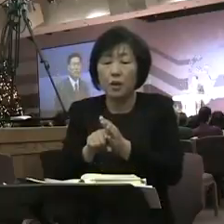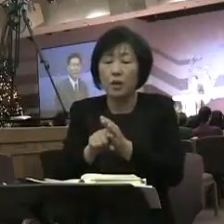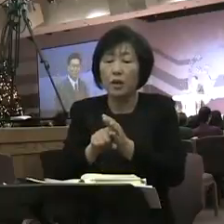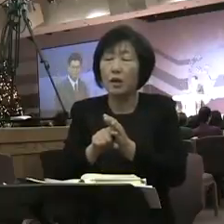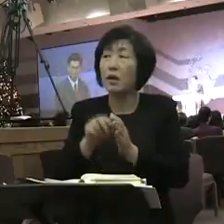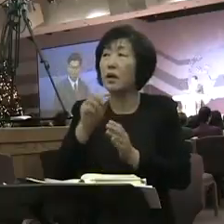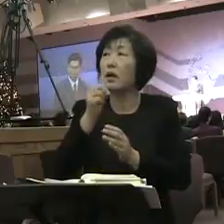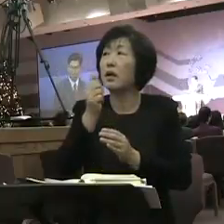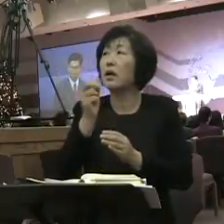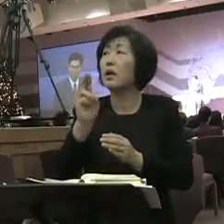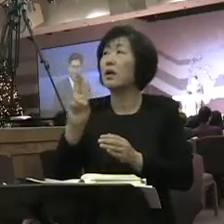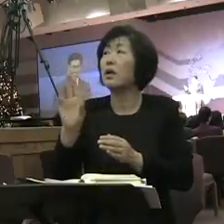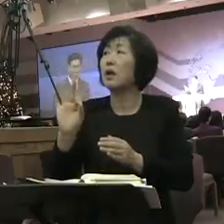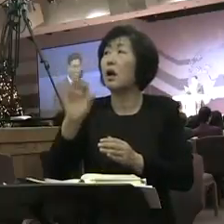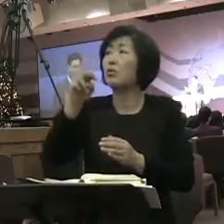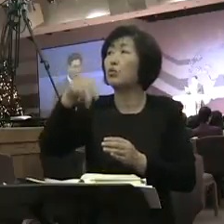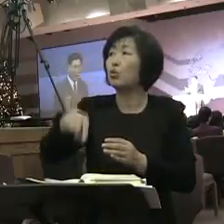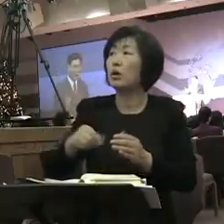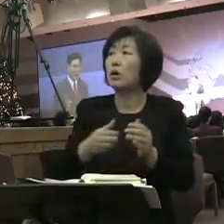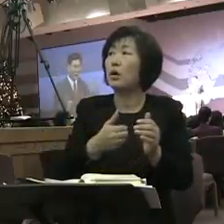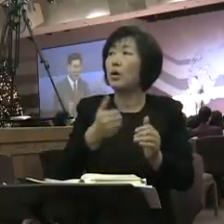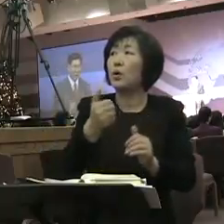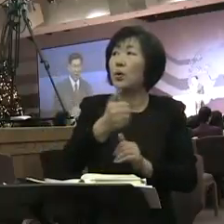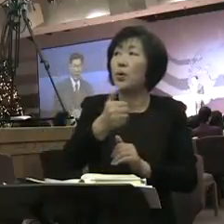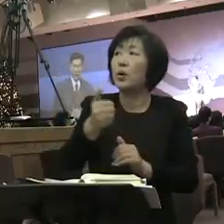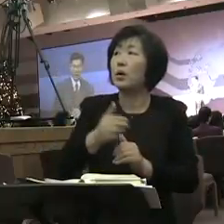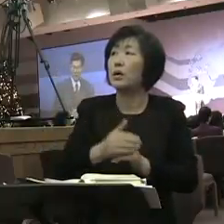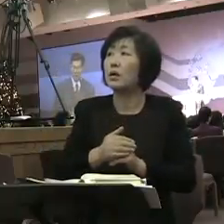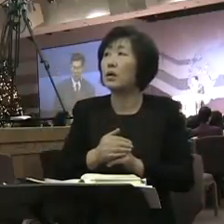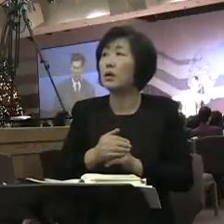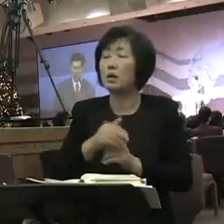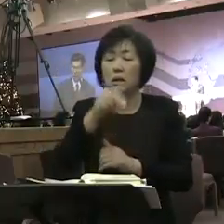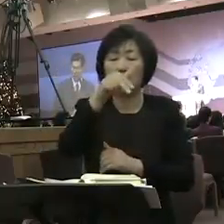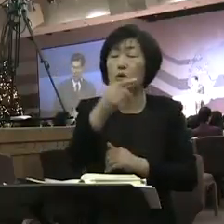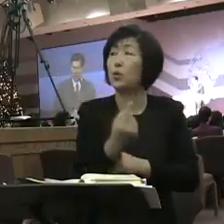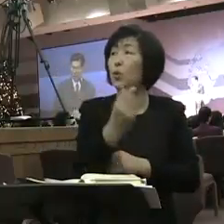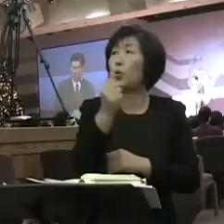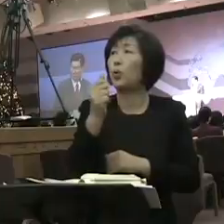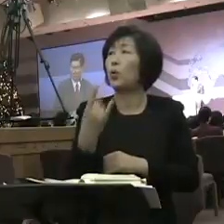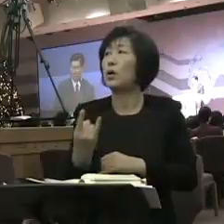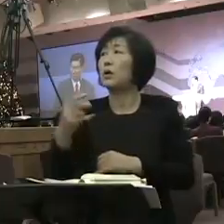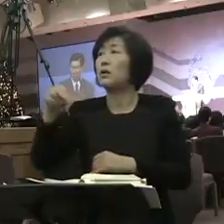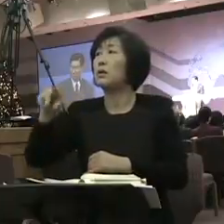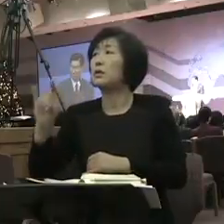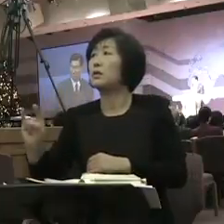향수까지 뿌립니다. 근데 조화와 생화의 차이는 뭡니까?